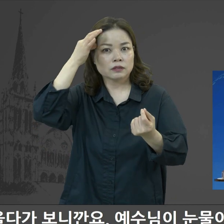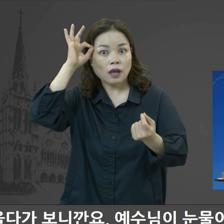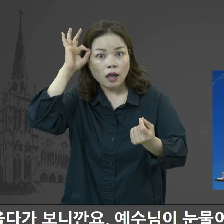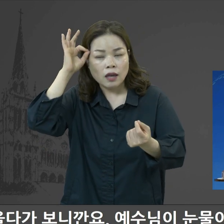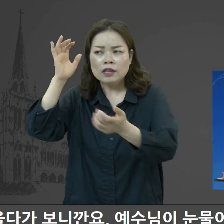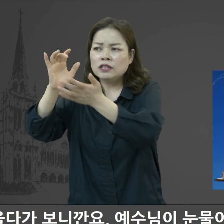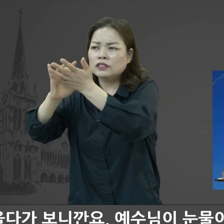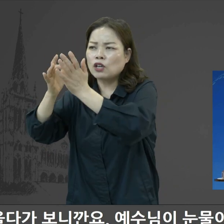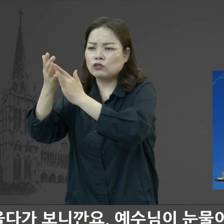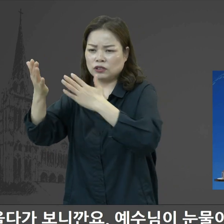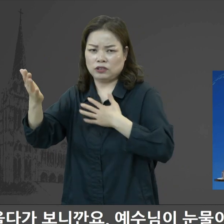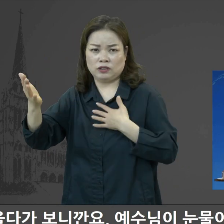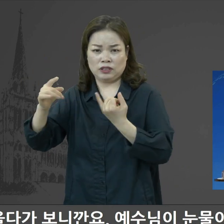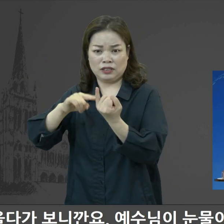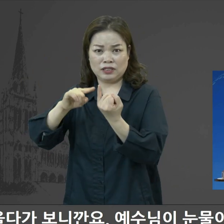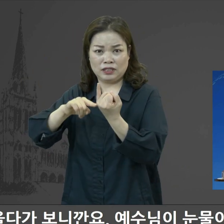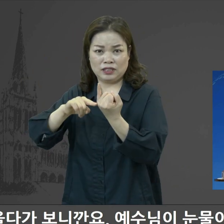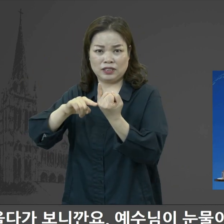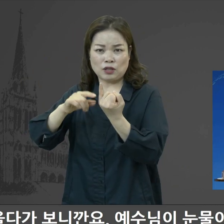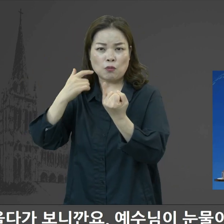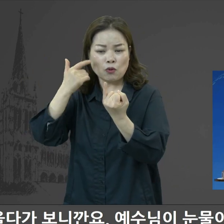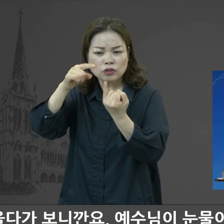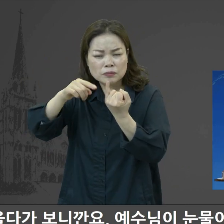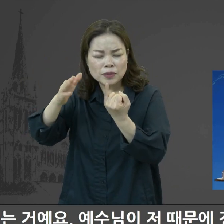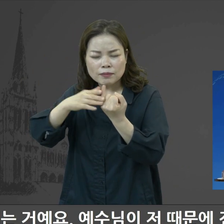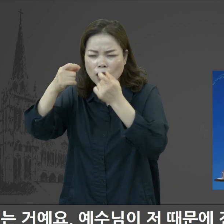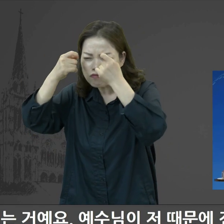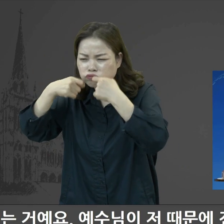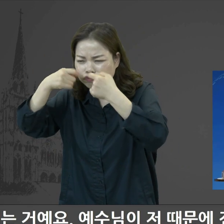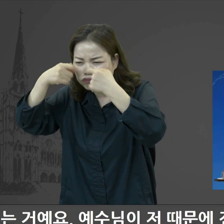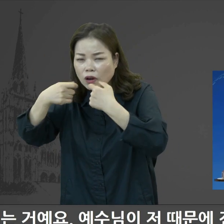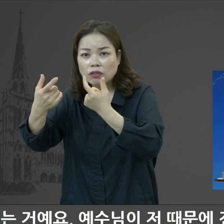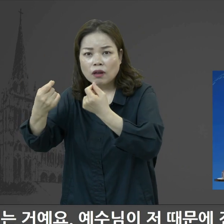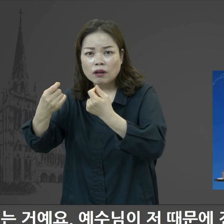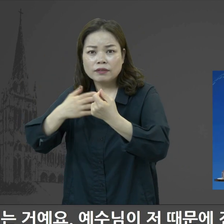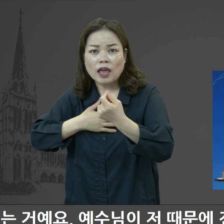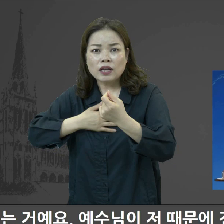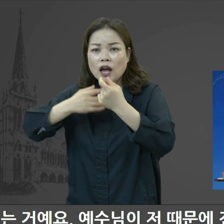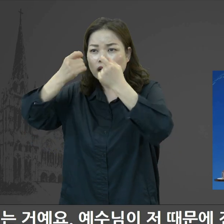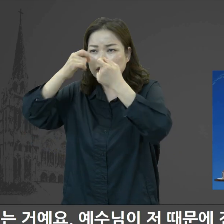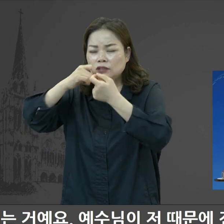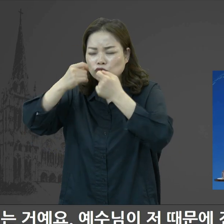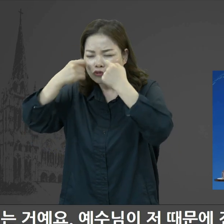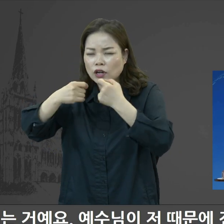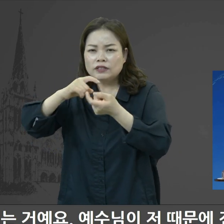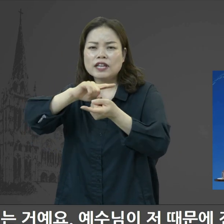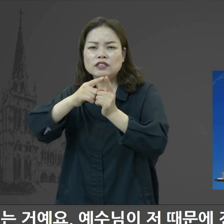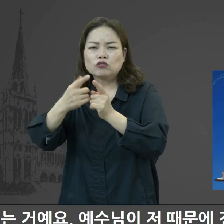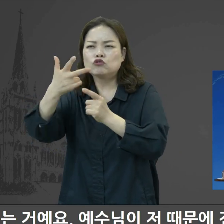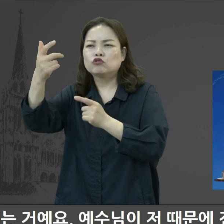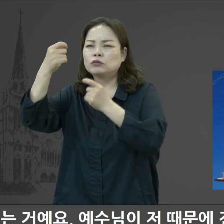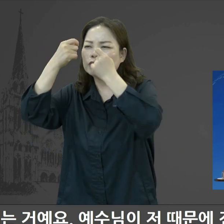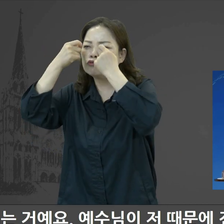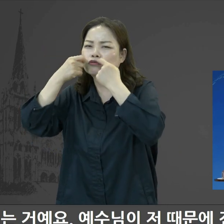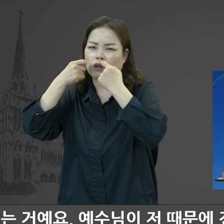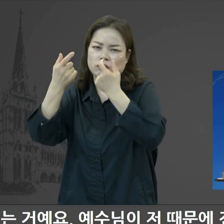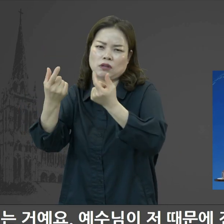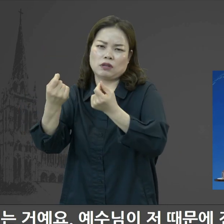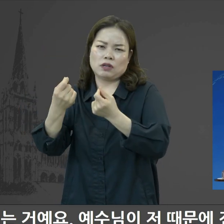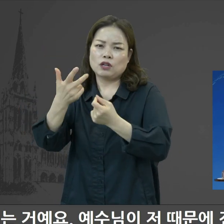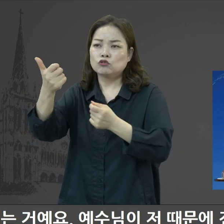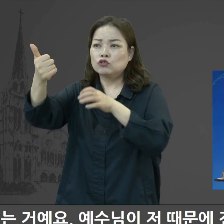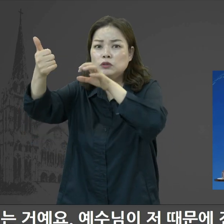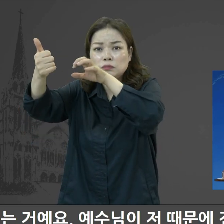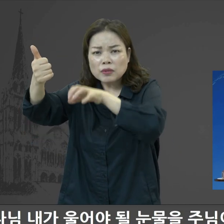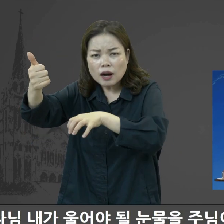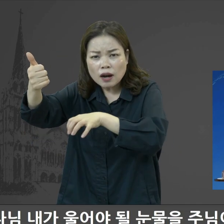저 때문에 진짜 그렇게 우셨다는 것이, 하나님, 내가 울었어야 될 눈물을 주님이 흘리신 거군요. 제가 주님